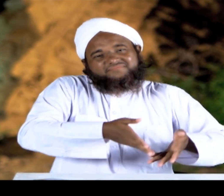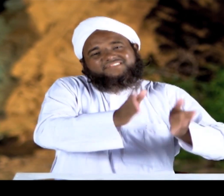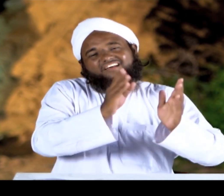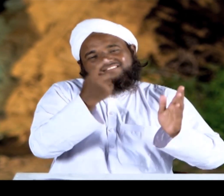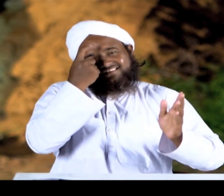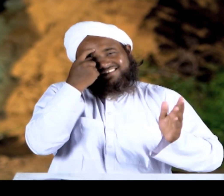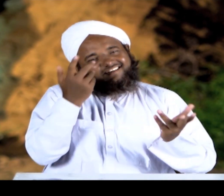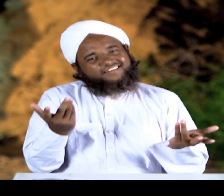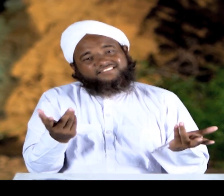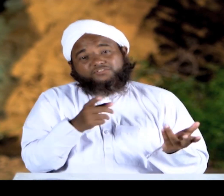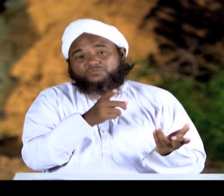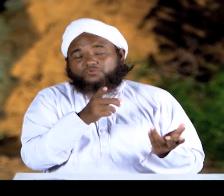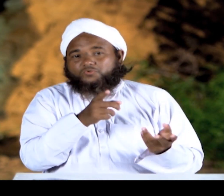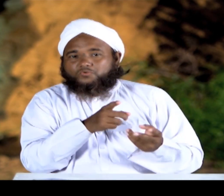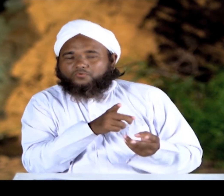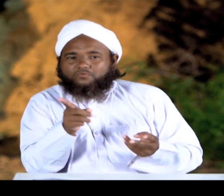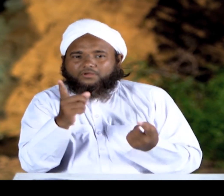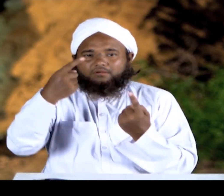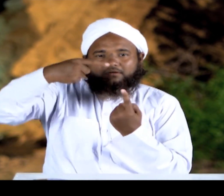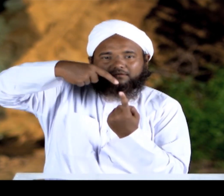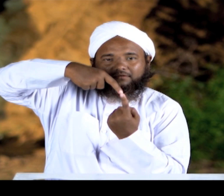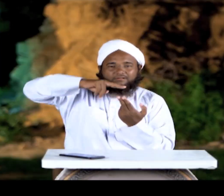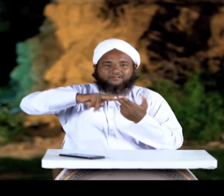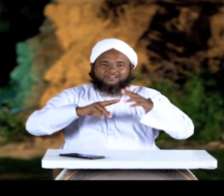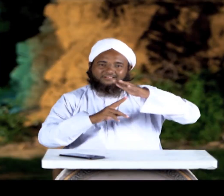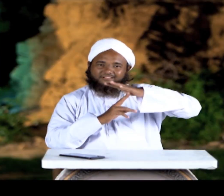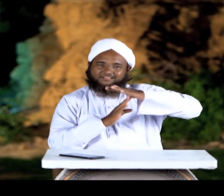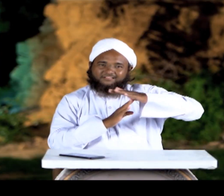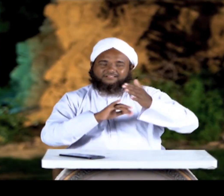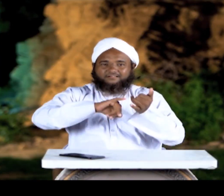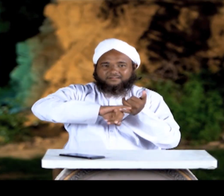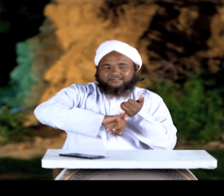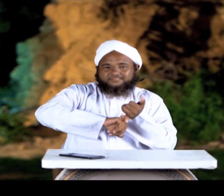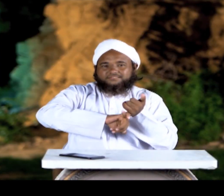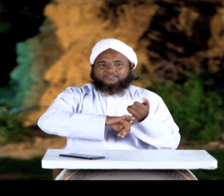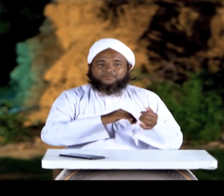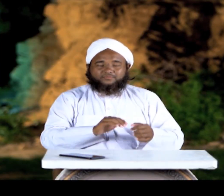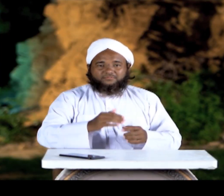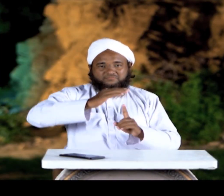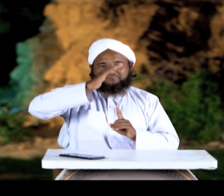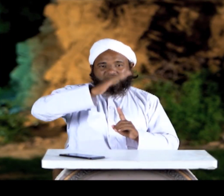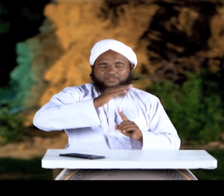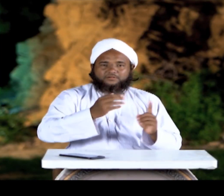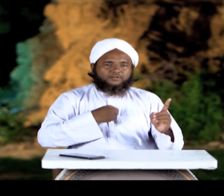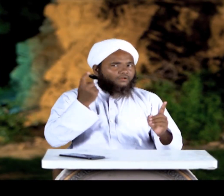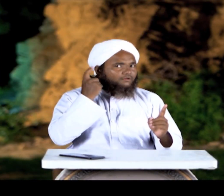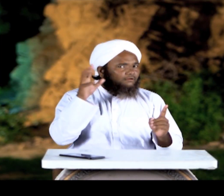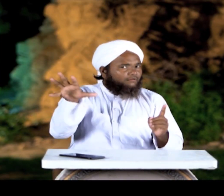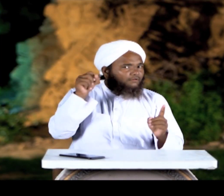ہوا ہوتا۔ حضرت سیدنا شیخ سید اشرف جہانگیر سمنانی رحمت اللہ علیہ قریب ہی